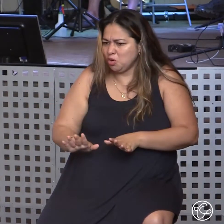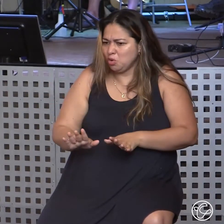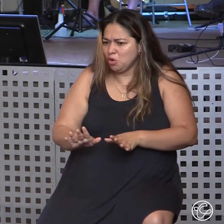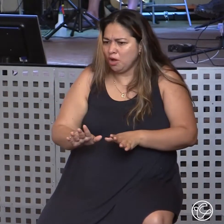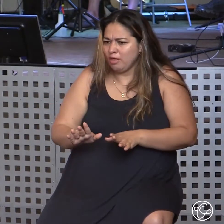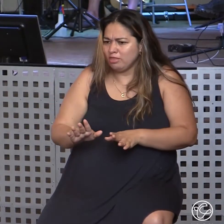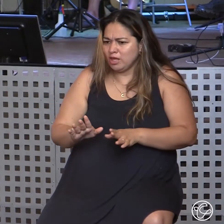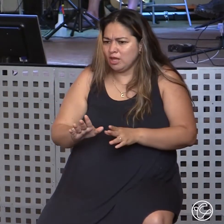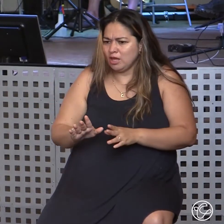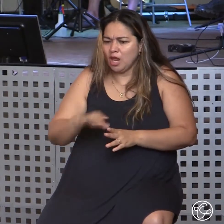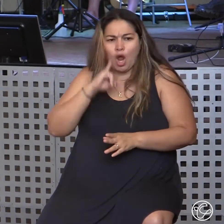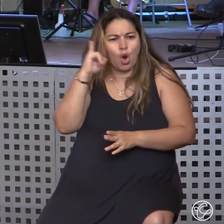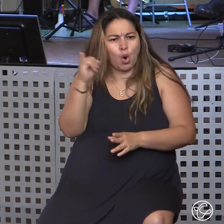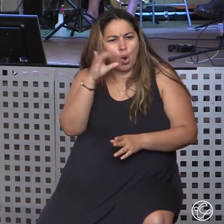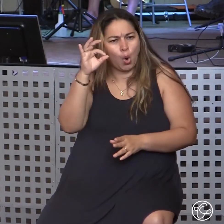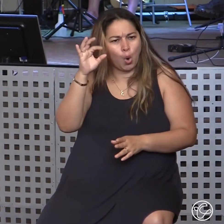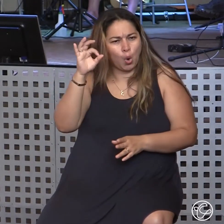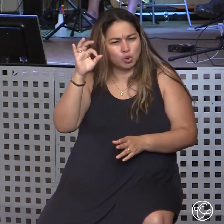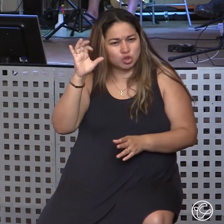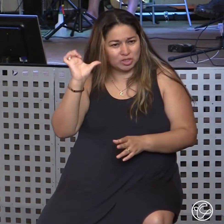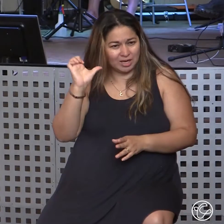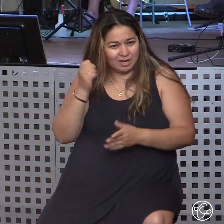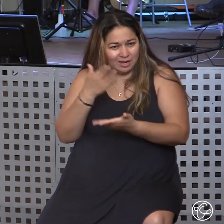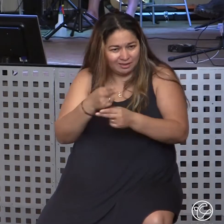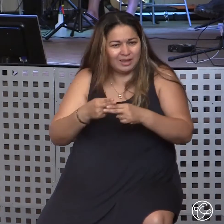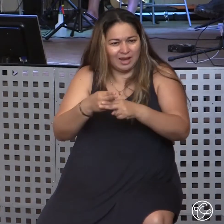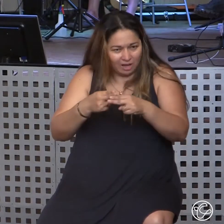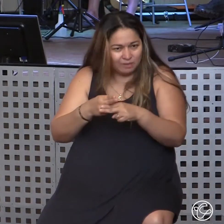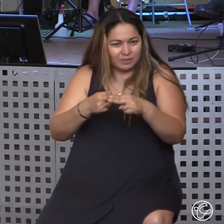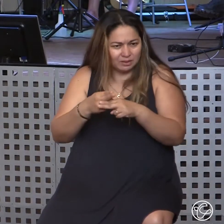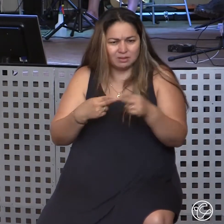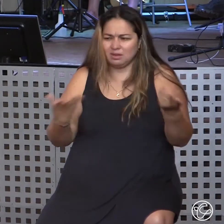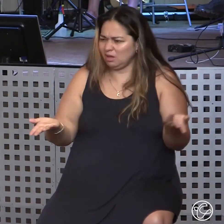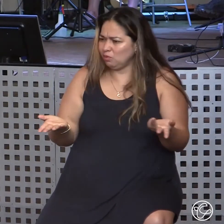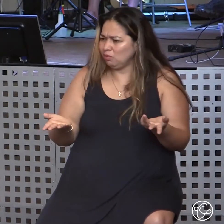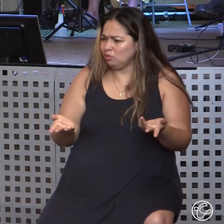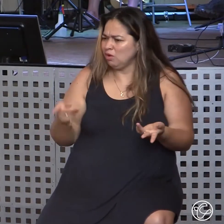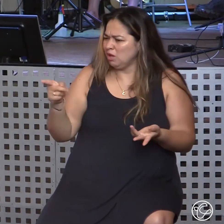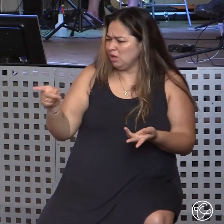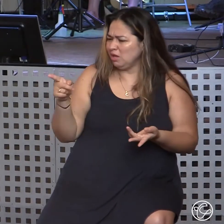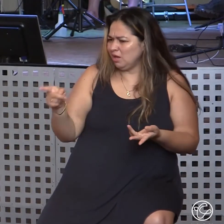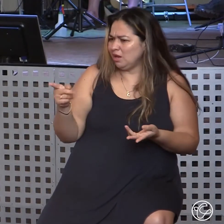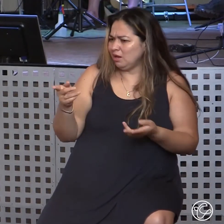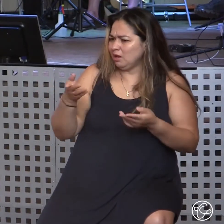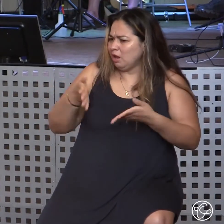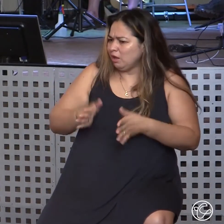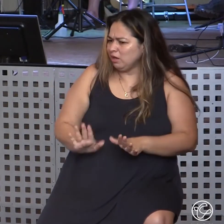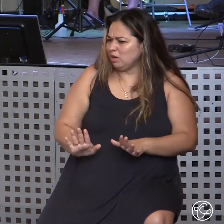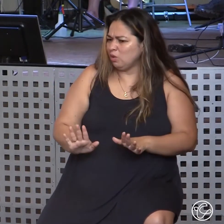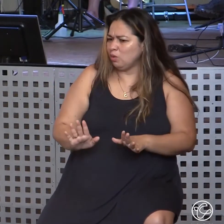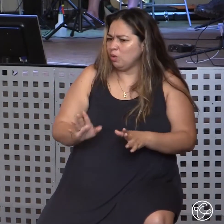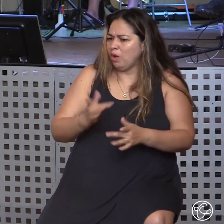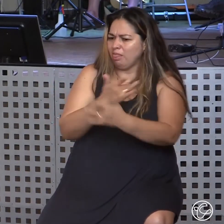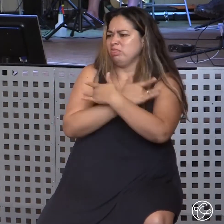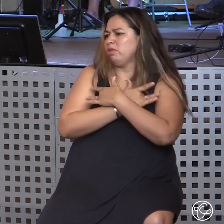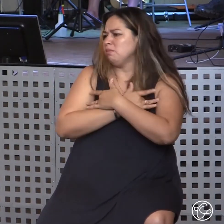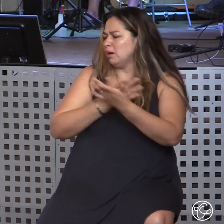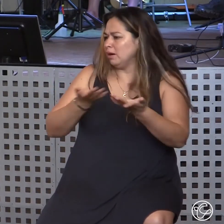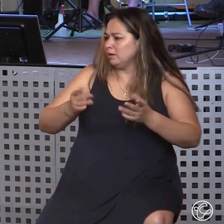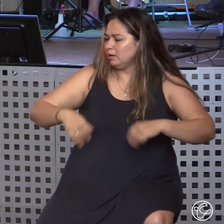Judas? ¿No están todas sus hermanas con nosotros? ¿De dónde pues tiene estas cosas?